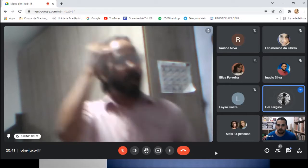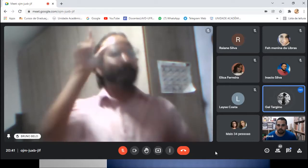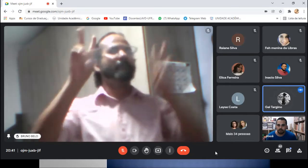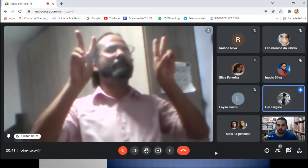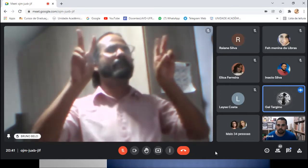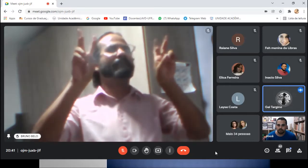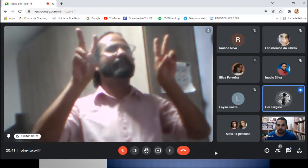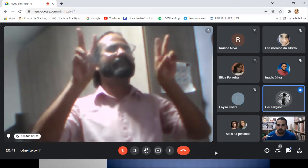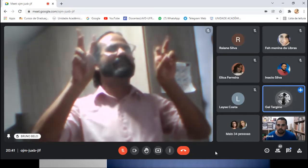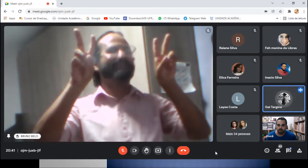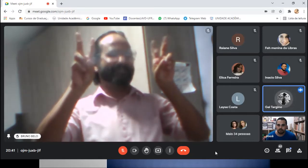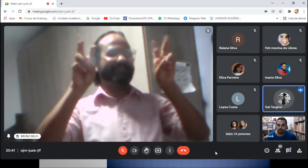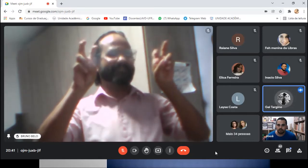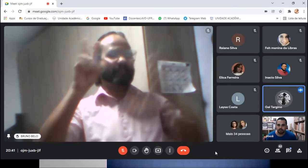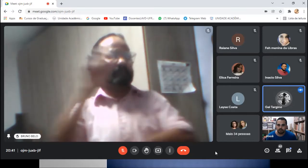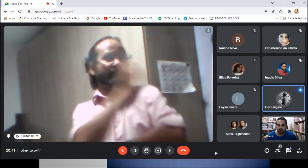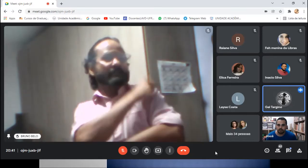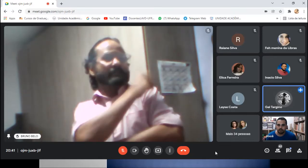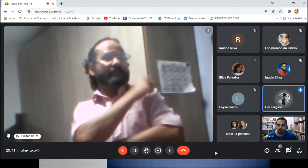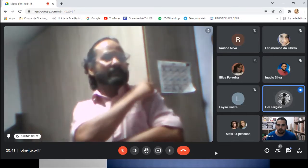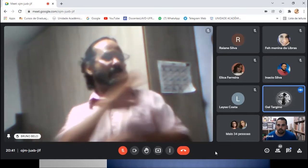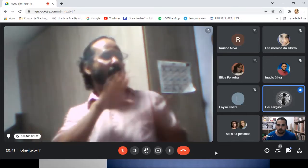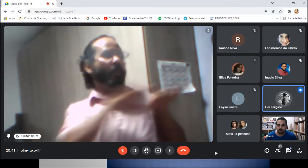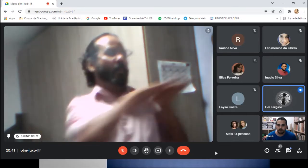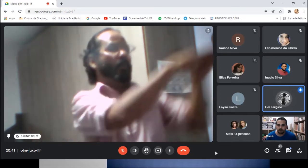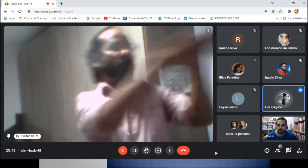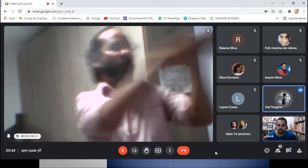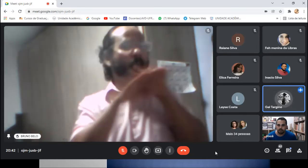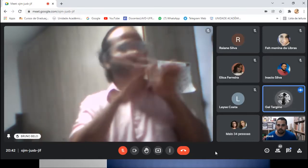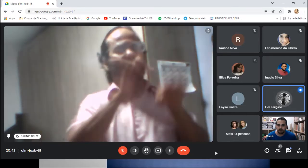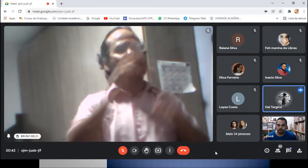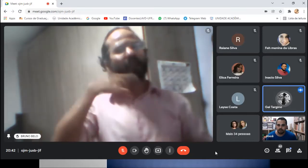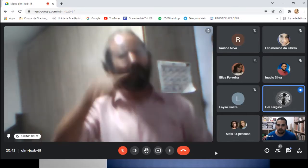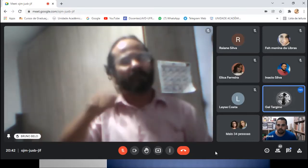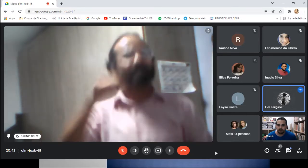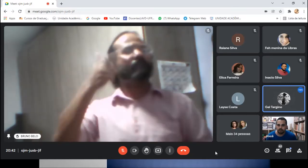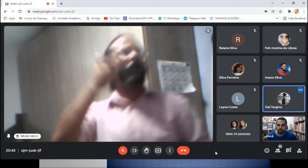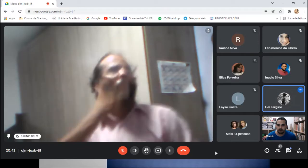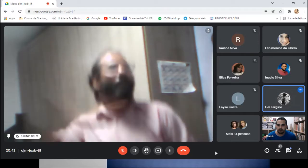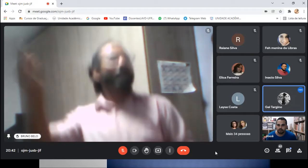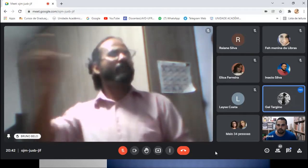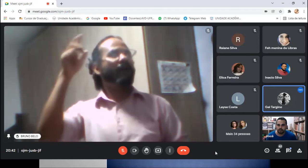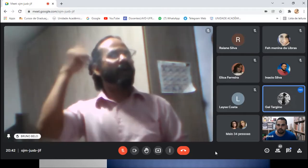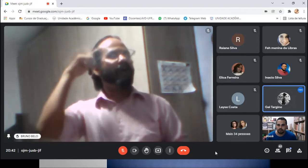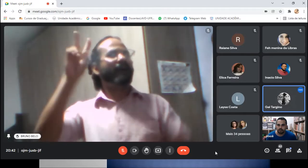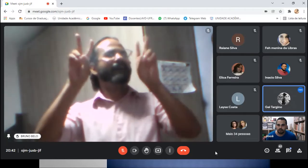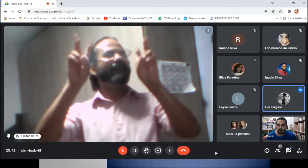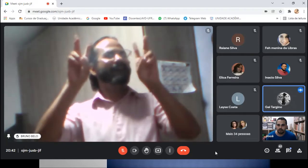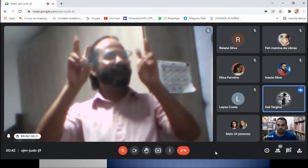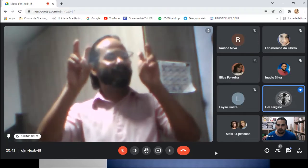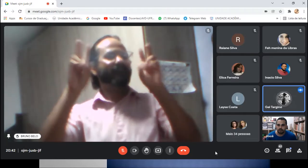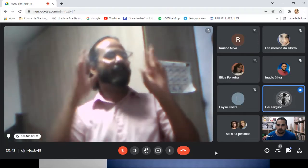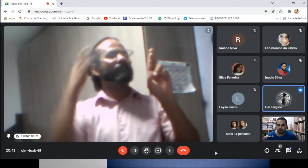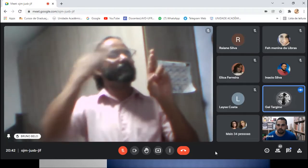na Libras, aí me surgiu uma ideia sobre um tema, né? Um aluno, a câmera dele tá muito ruim para